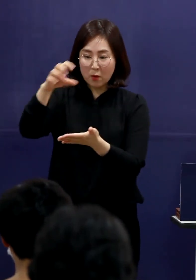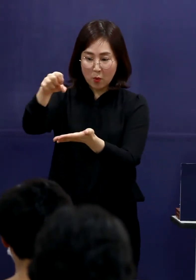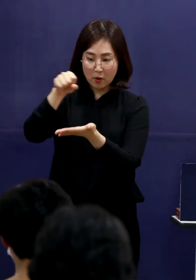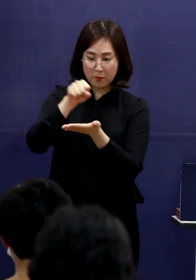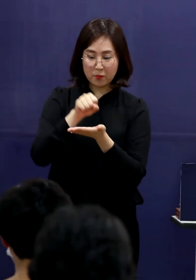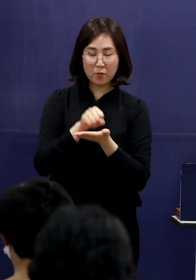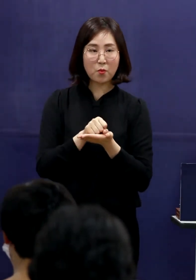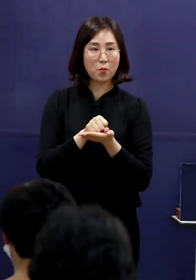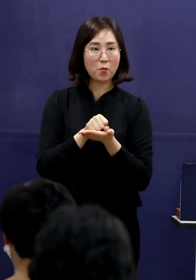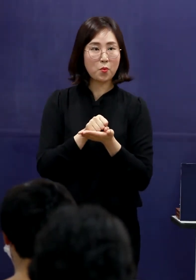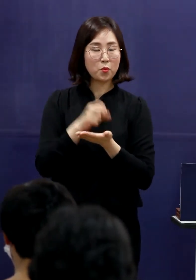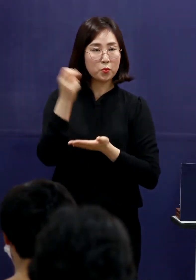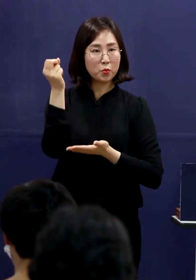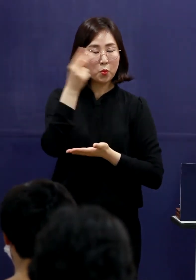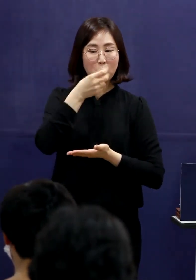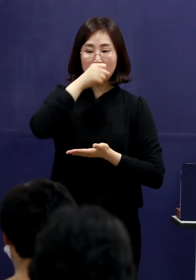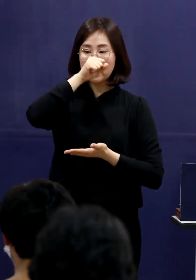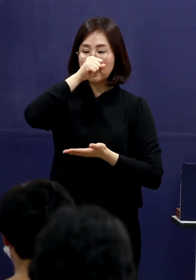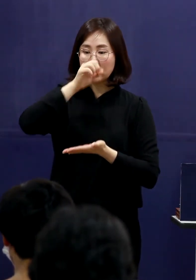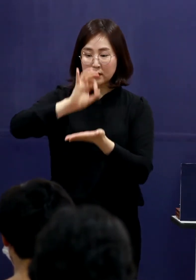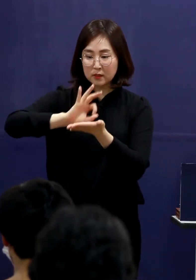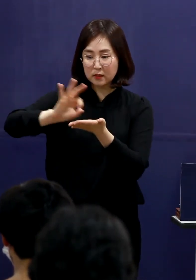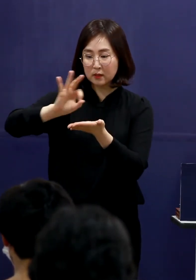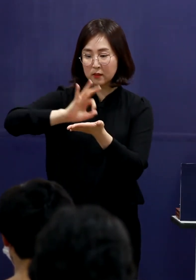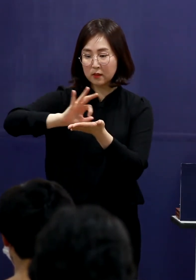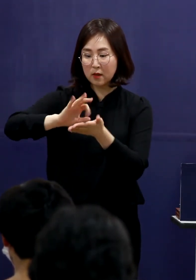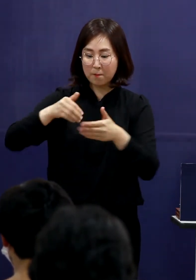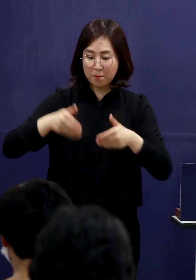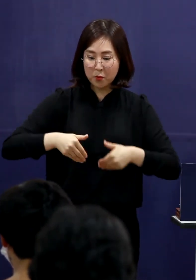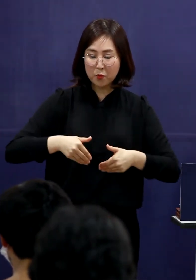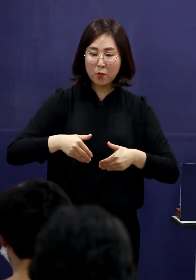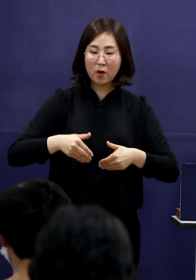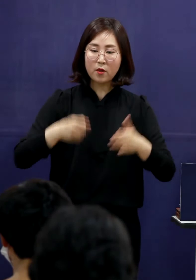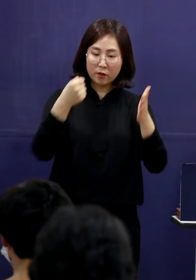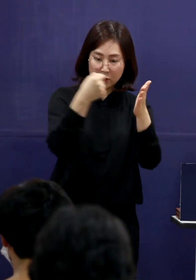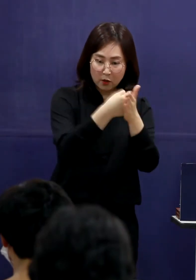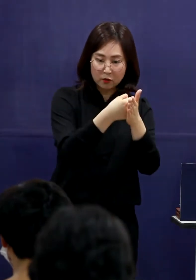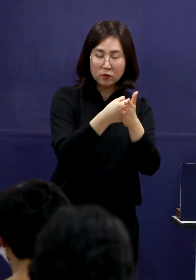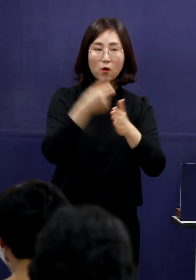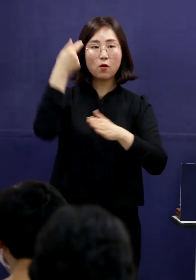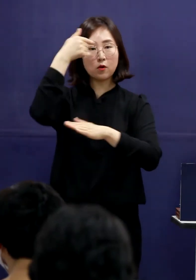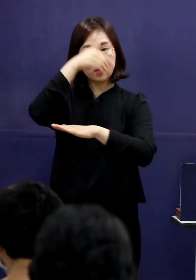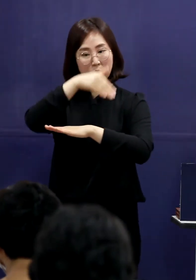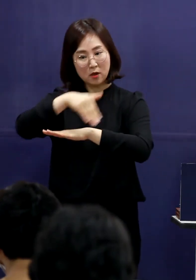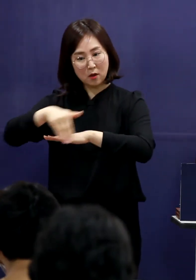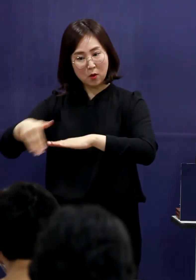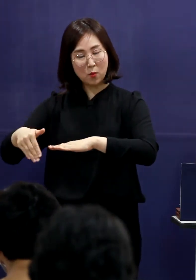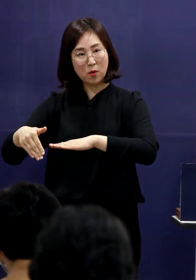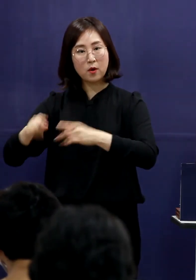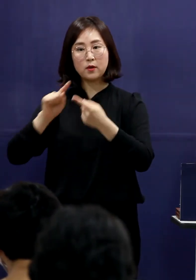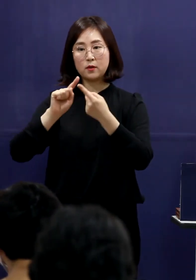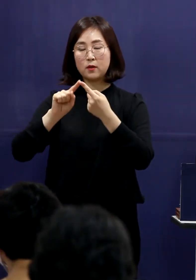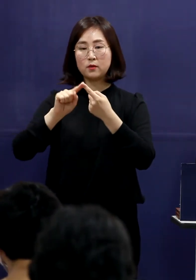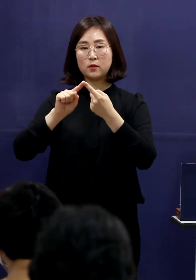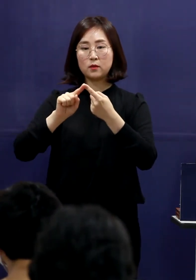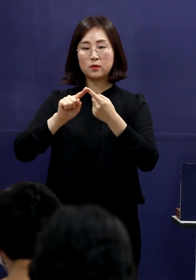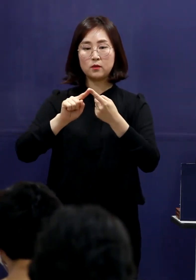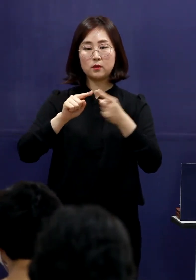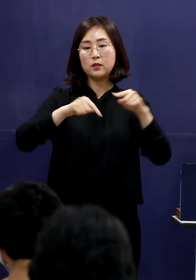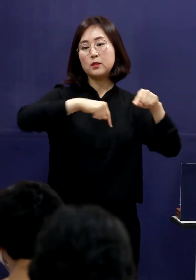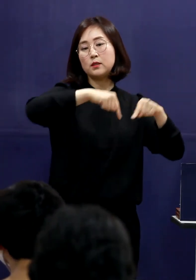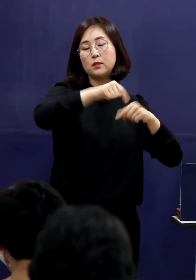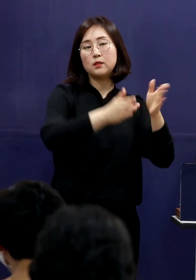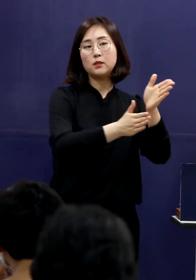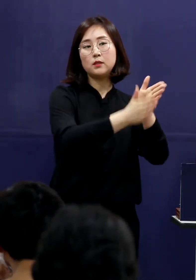확보한다든지 또 예산을 집행하는 데 필요한 의사결정, 계획을 확정짓는 이런 것들은 결국 행정에서 할